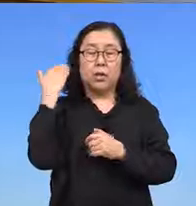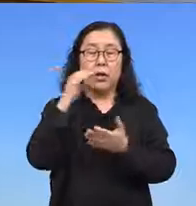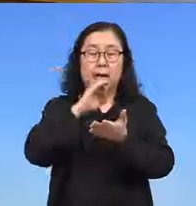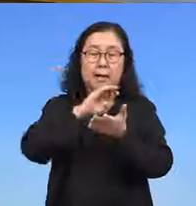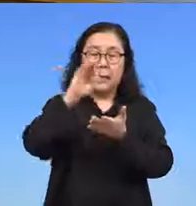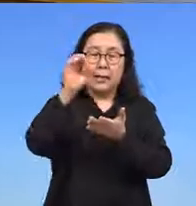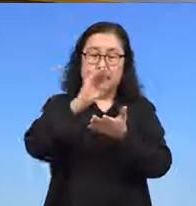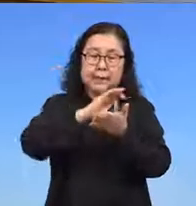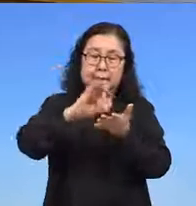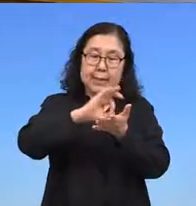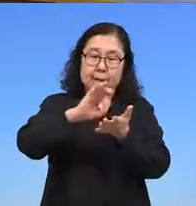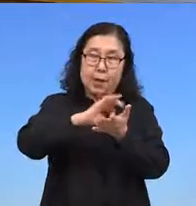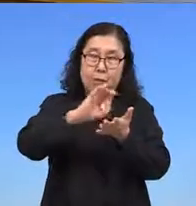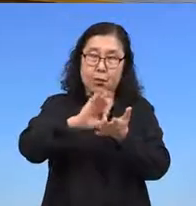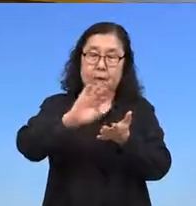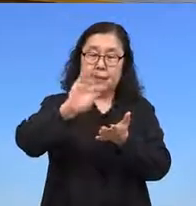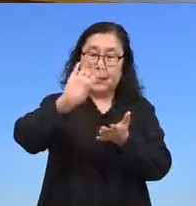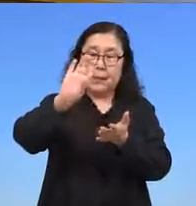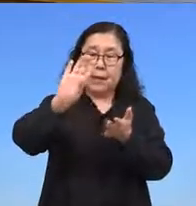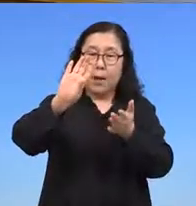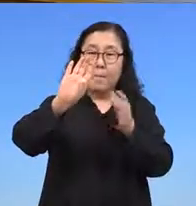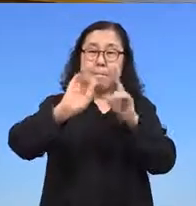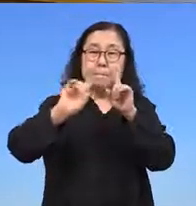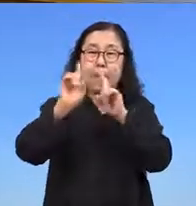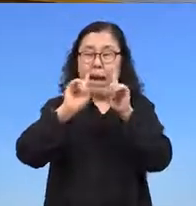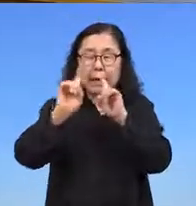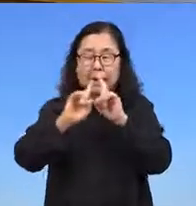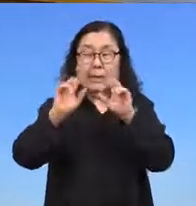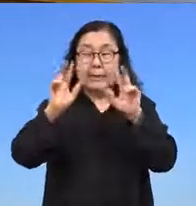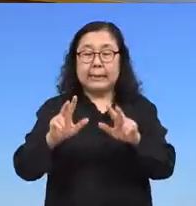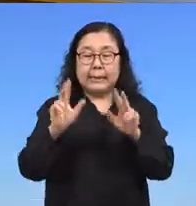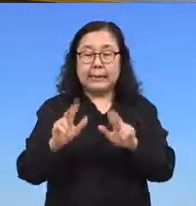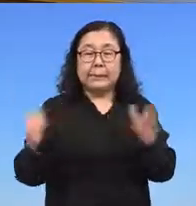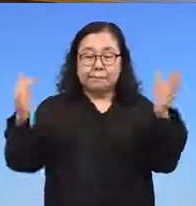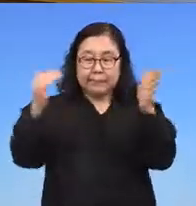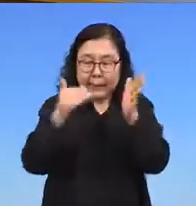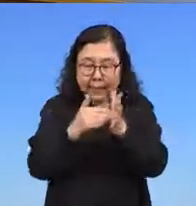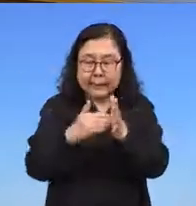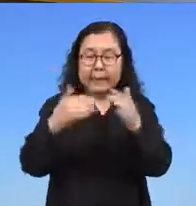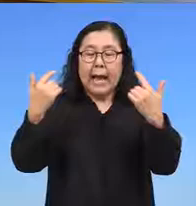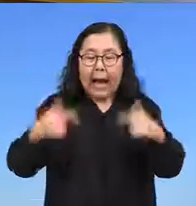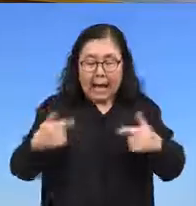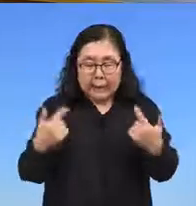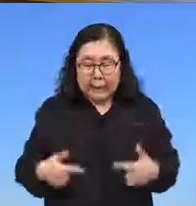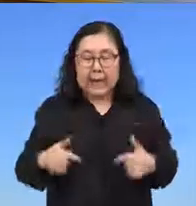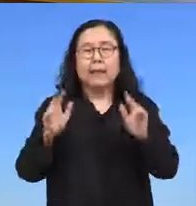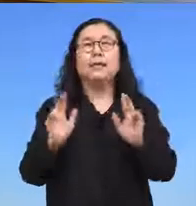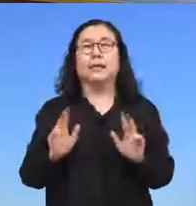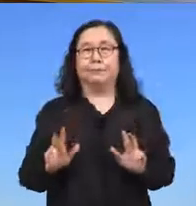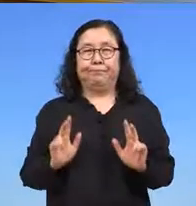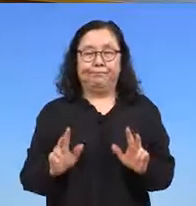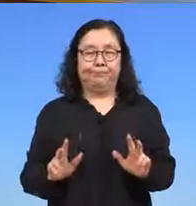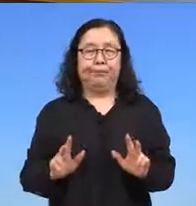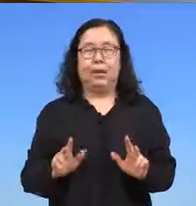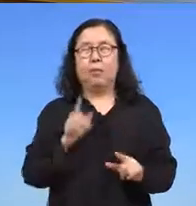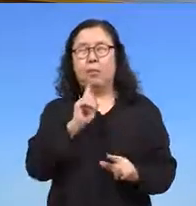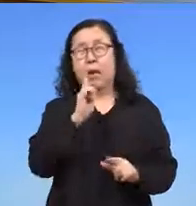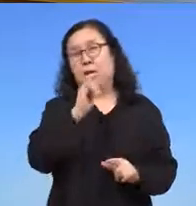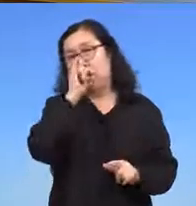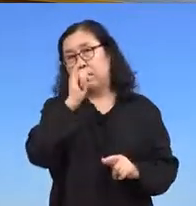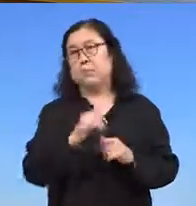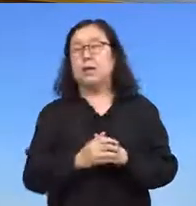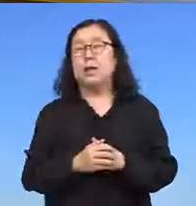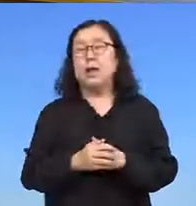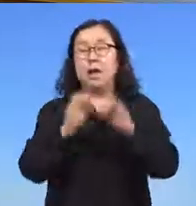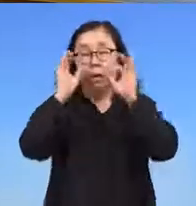이 말씀이 그때부터 지금까지 항상 지금은이에요. 항상 역동적인 현재라는 말입니다. 그래서